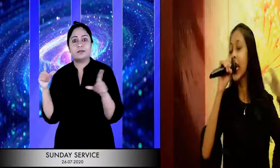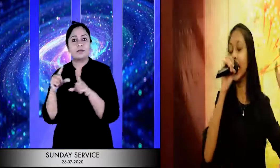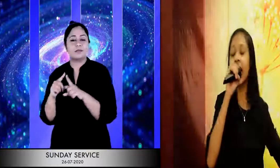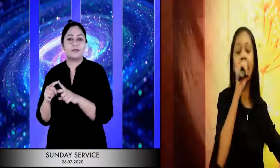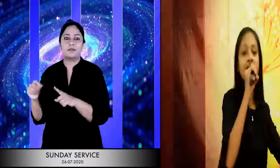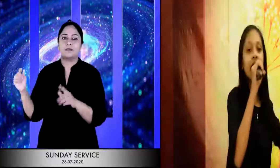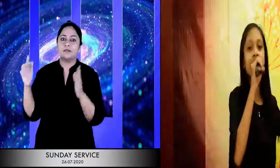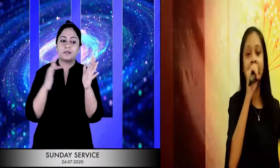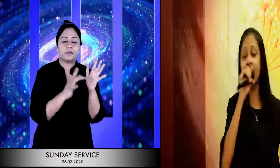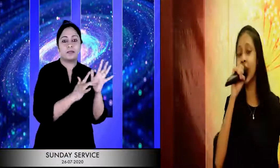তিনি